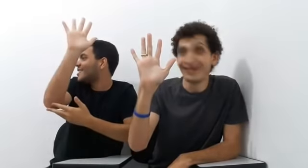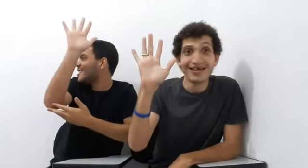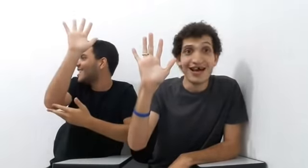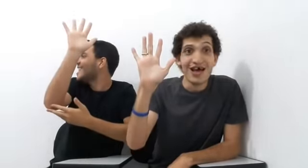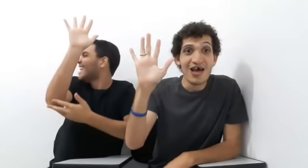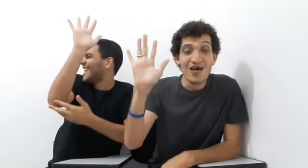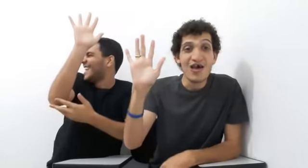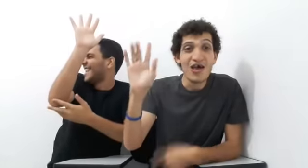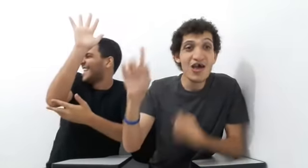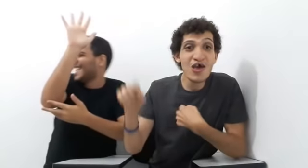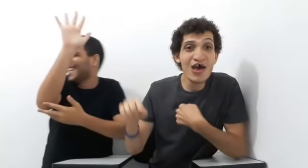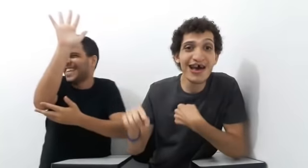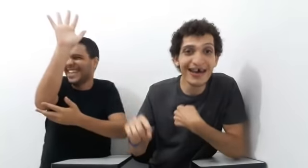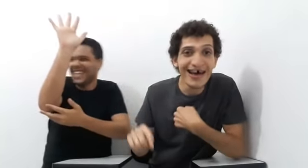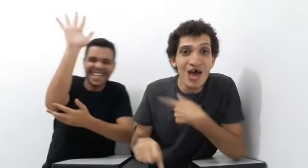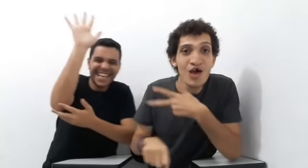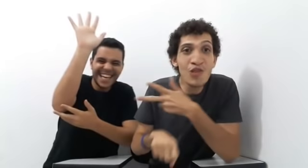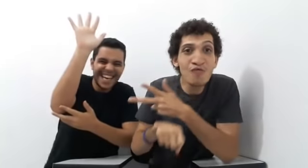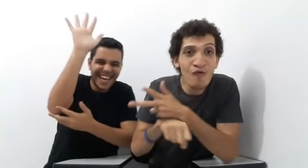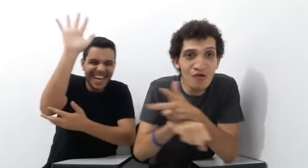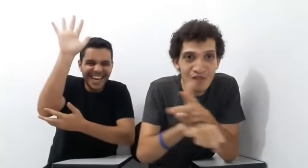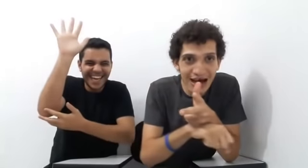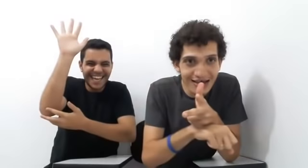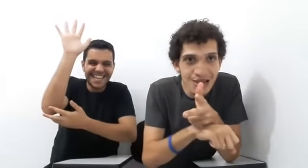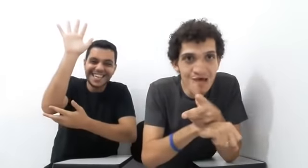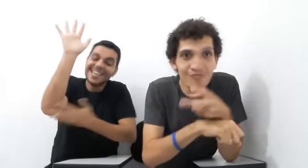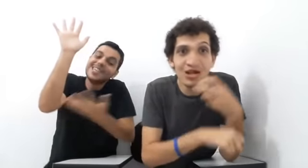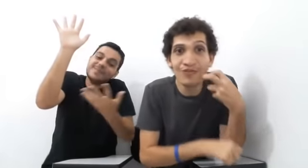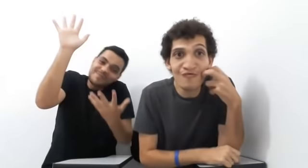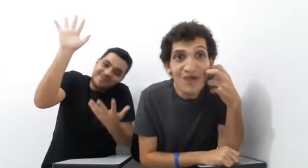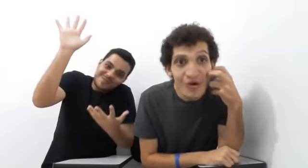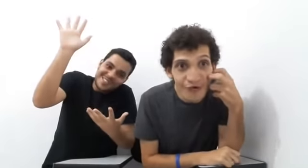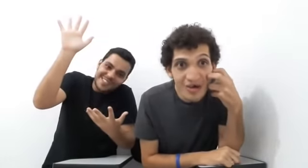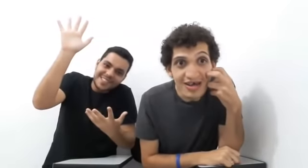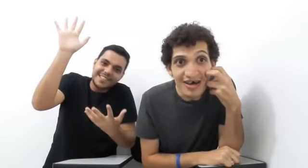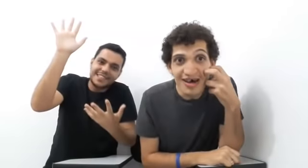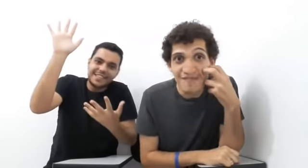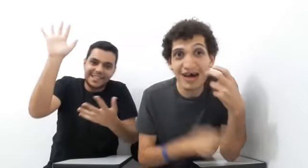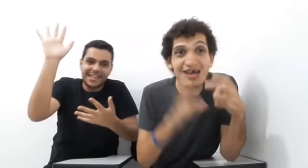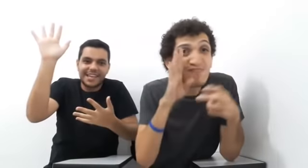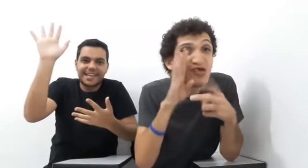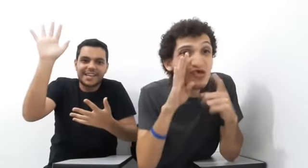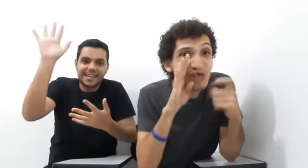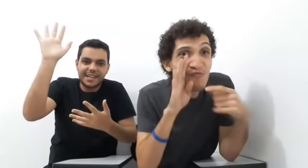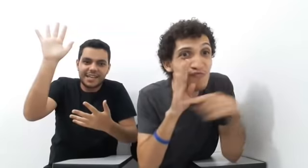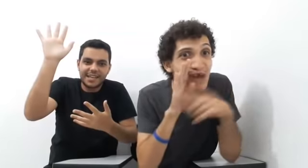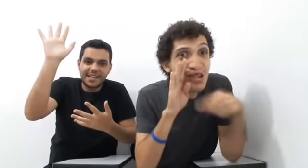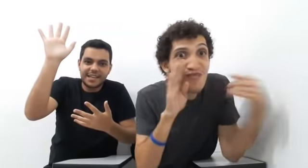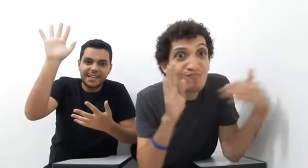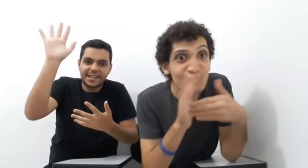Raíla? Eu não vou filmar eles porque eles estão com vergonha. Mas eu vou filmar eles depois.